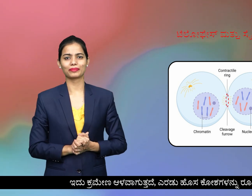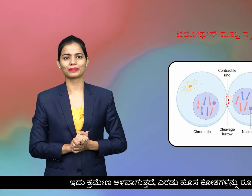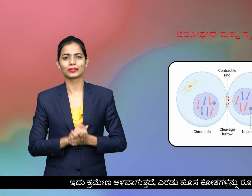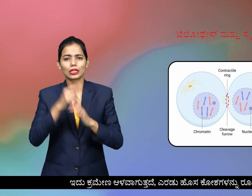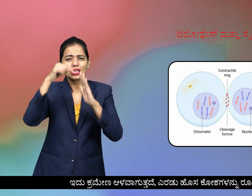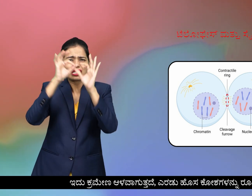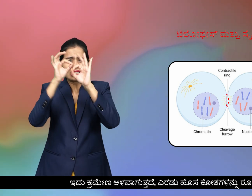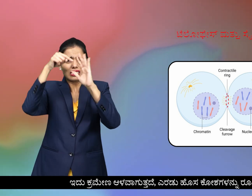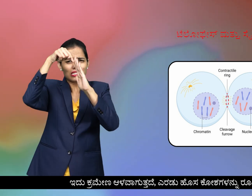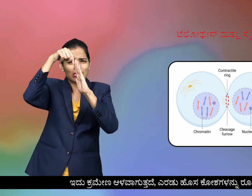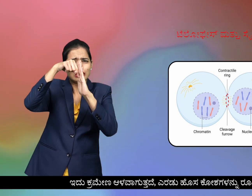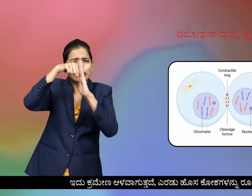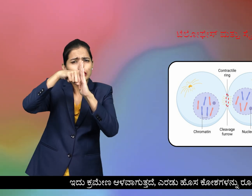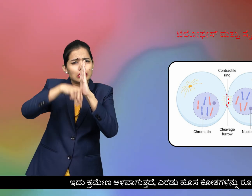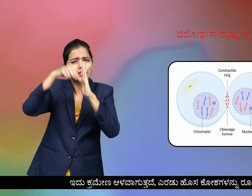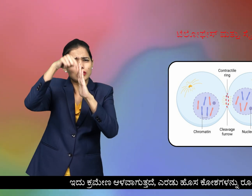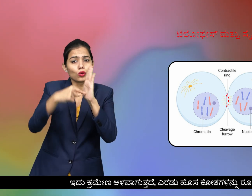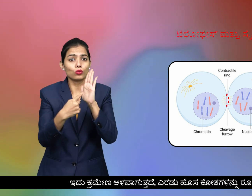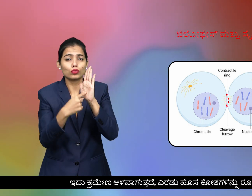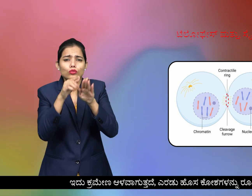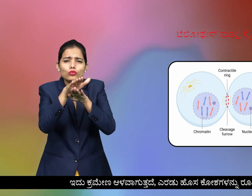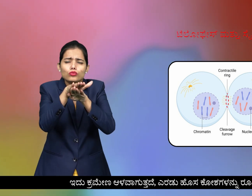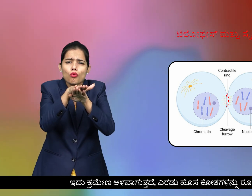ಇದು ಕ್ರಮೇಣ ಆಳವಾಗುತ್ತೆ, 2 ಹೊಸ ಕೋಶಗಳನ್ನ ರೂಪಿಸುತ್ತೆ.